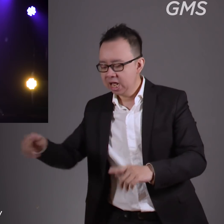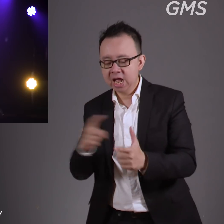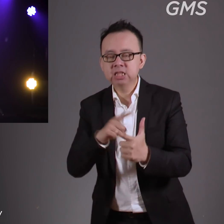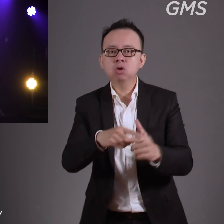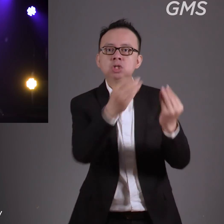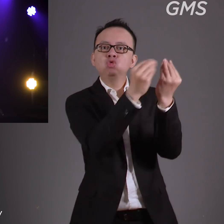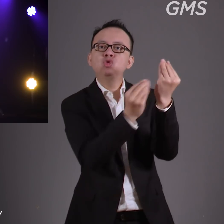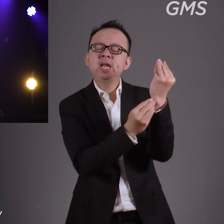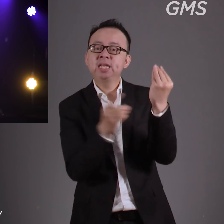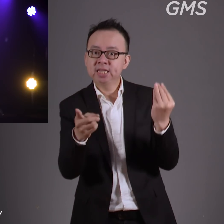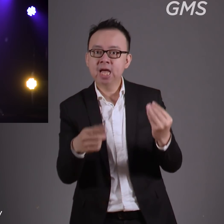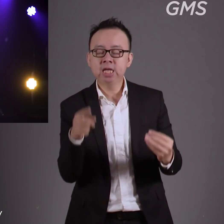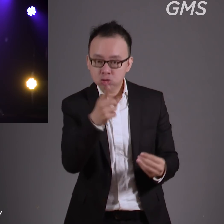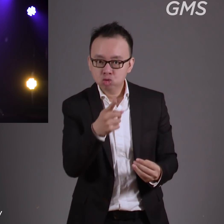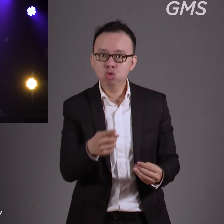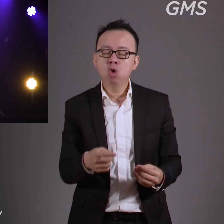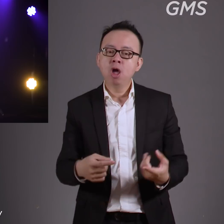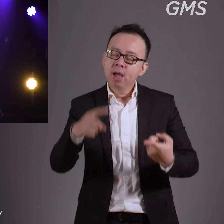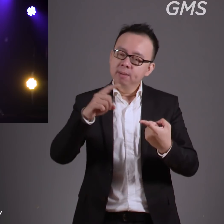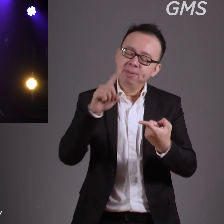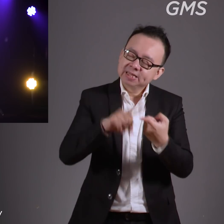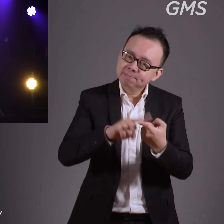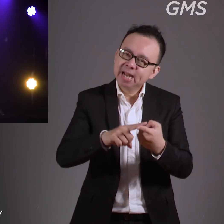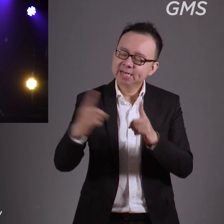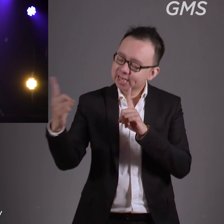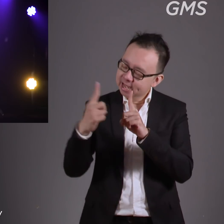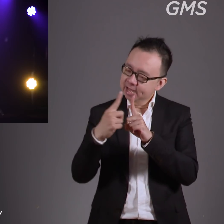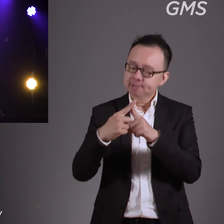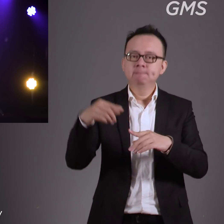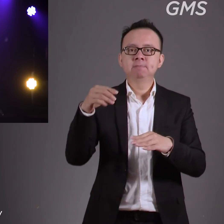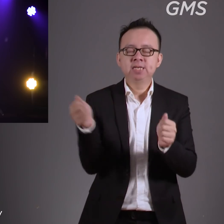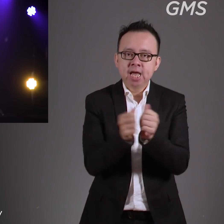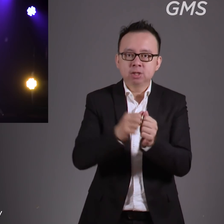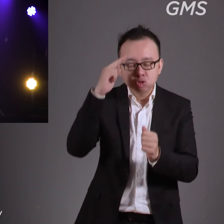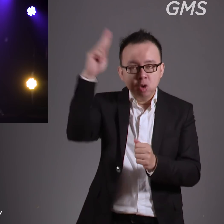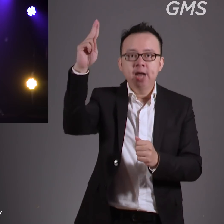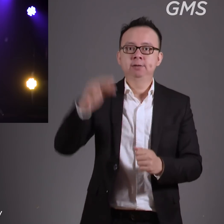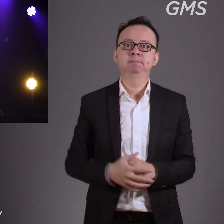pada silsilah keluarga adalah bergaul dengan Tuhan. Itu yang terpenting.